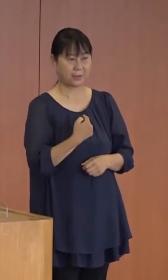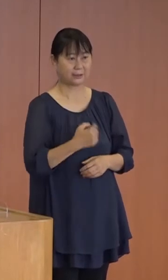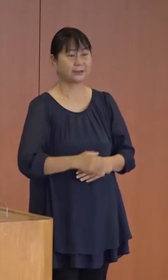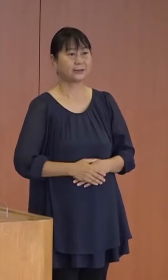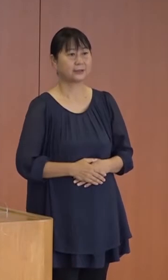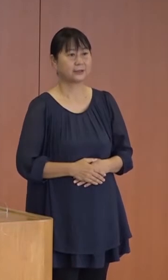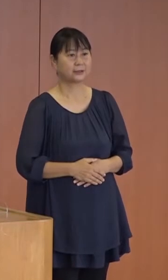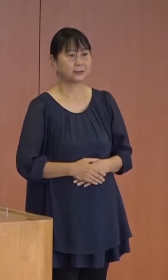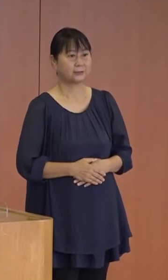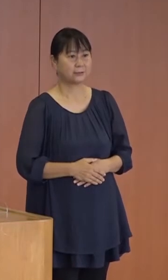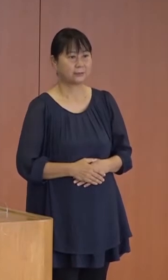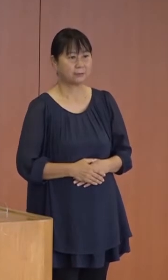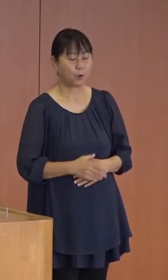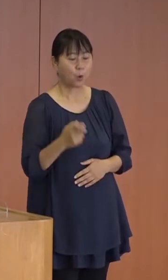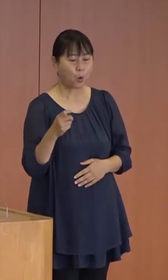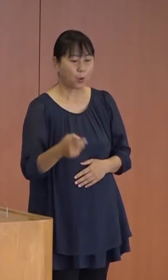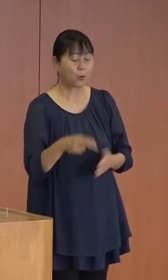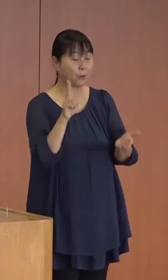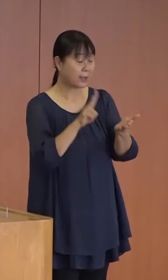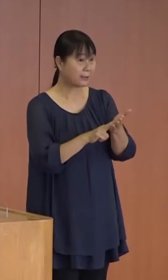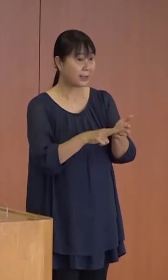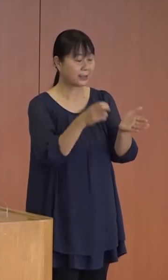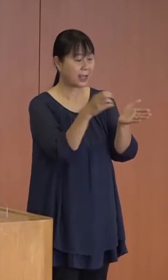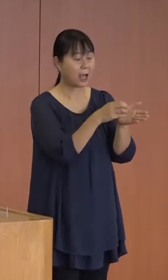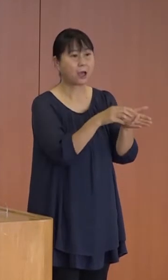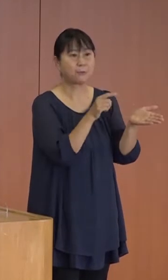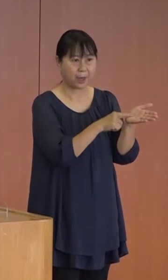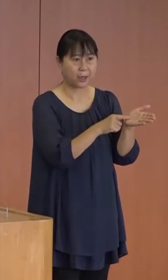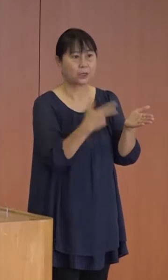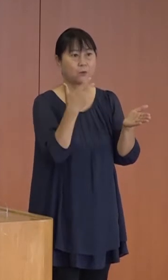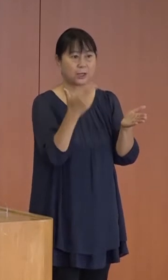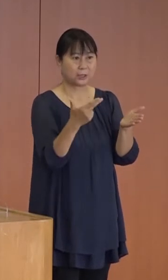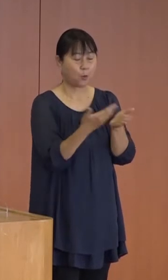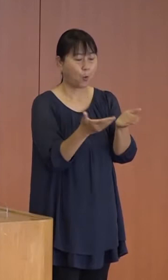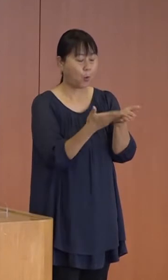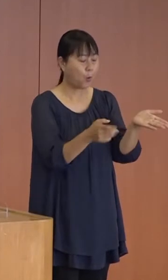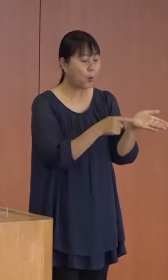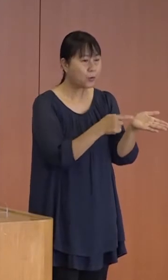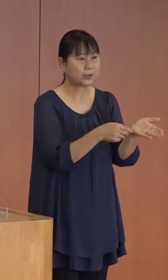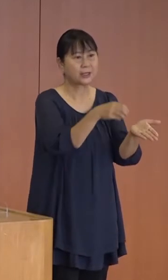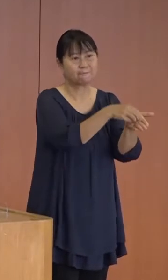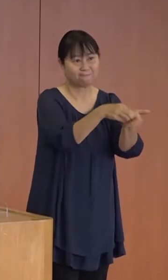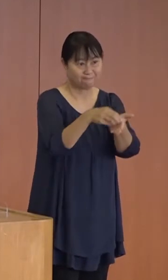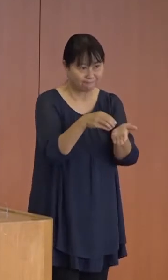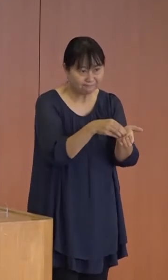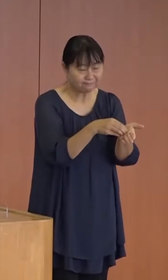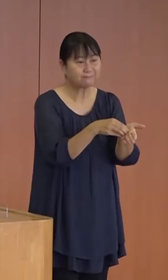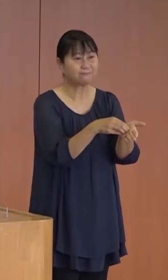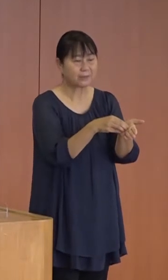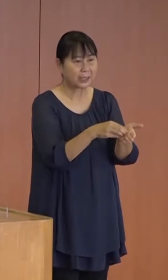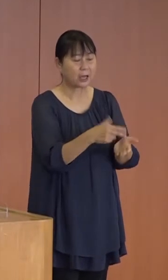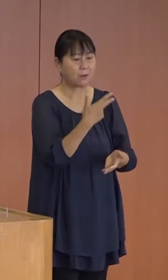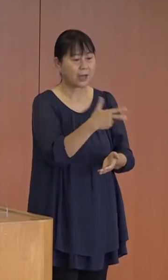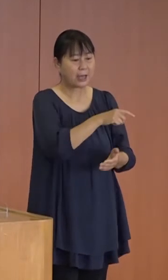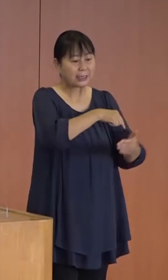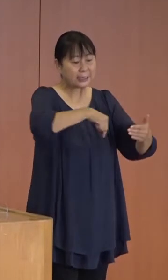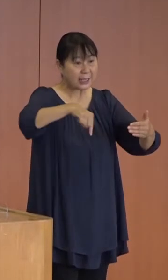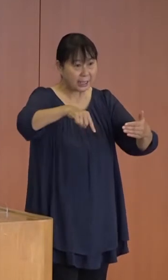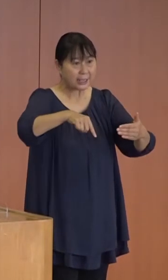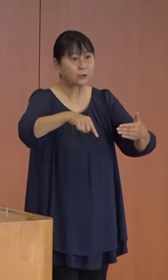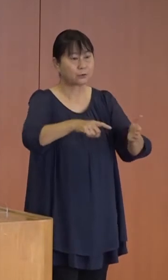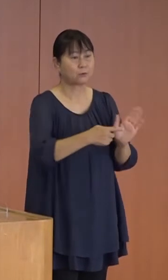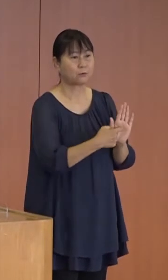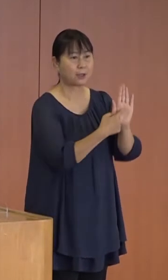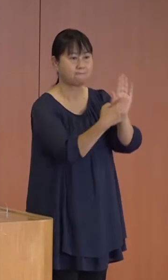決定したロゴマークは市の発行物への掲載や市内各所での掲示のほ